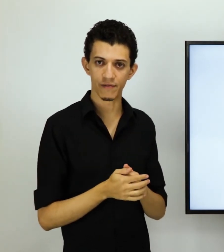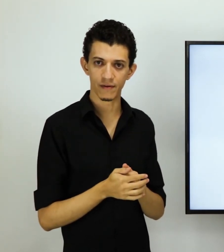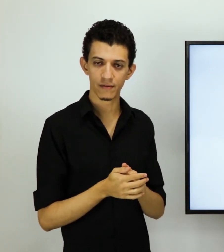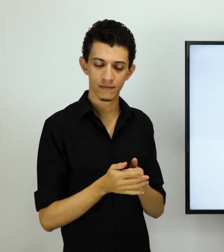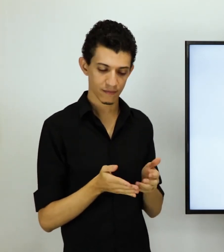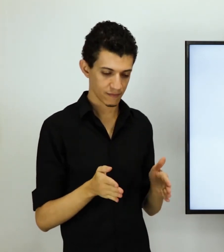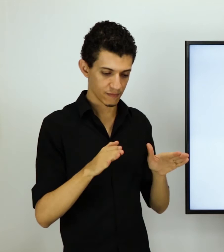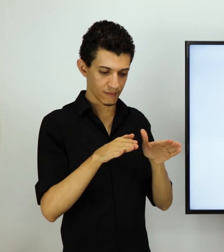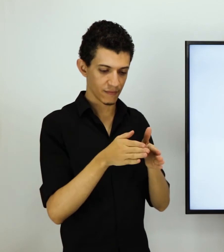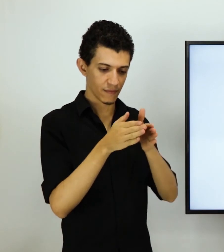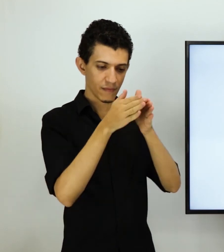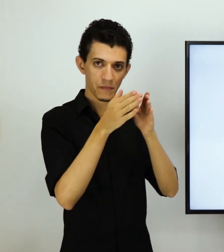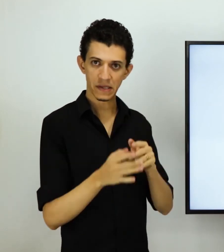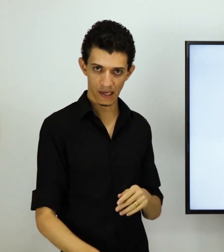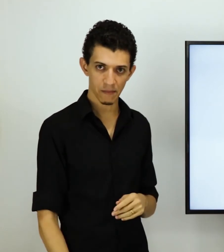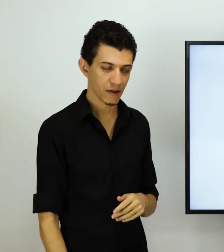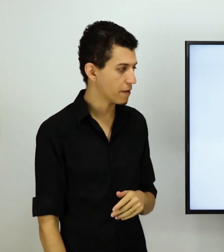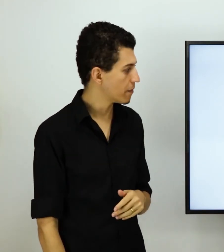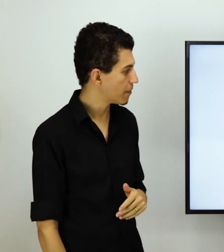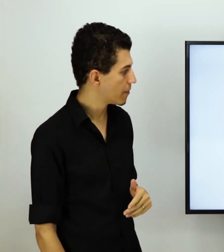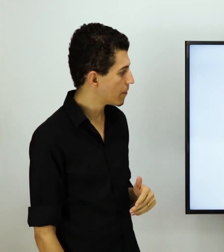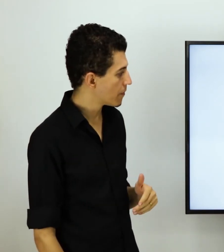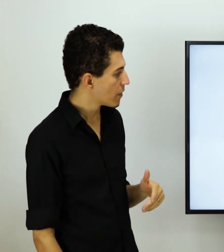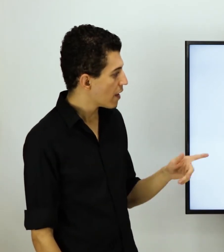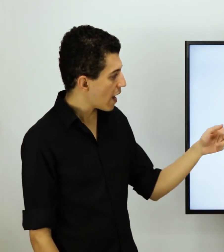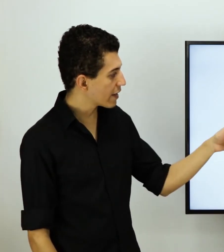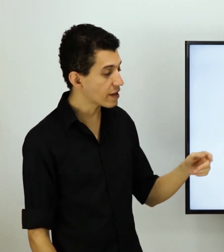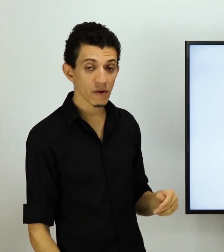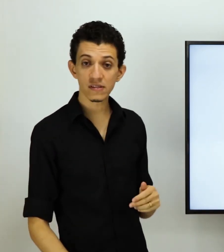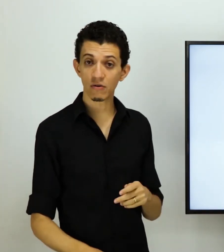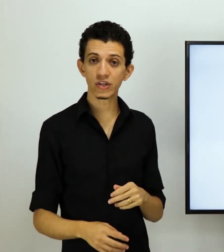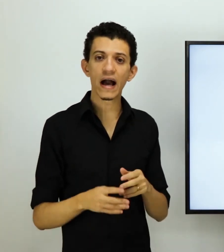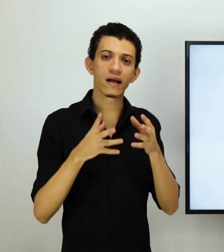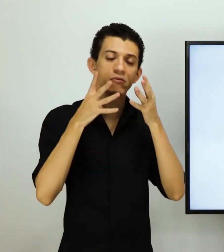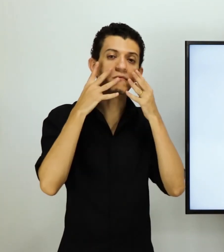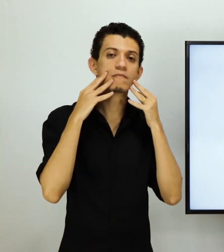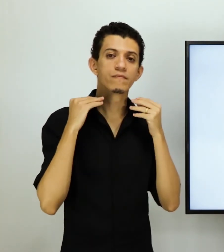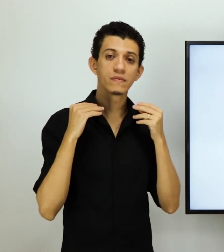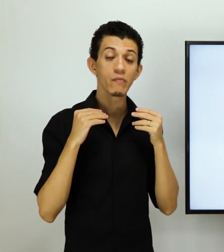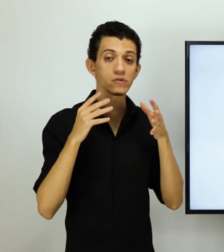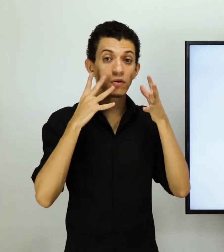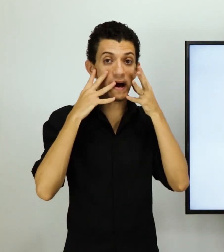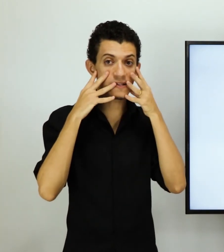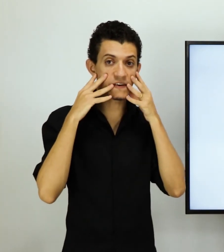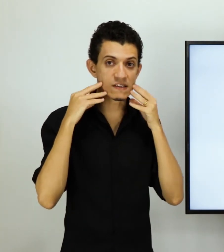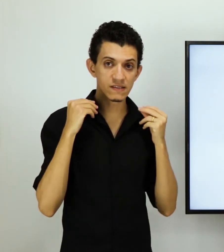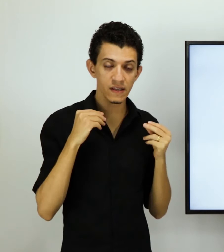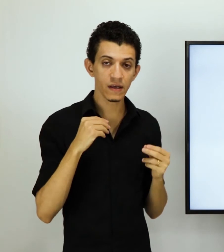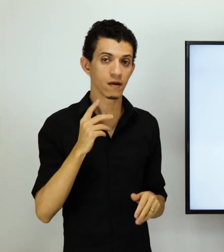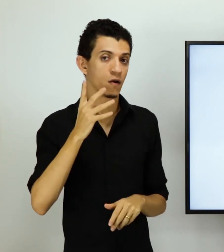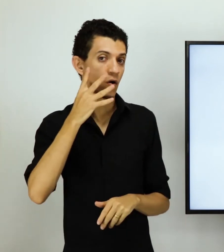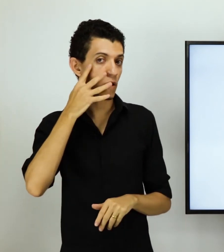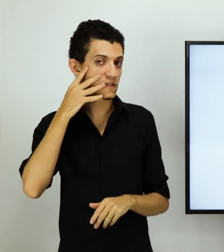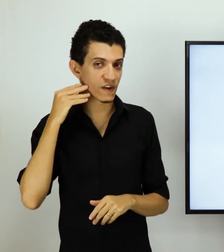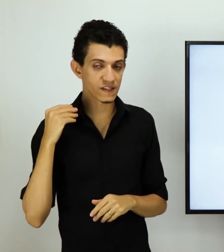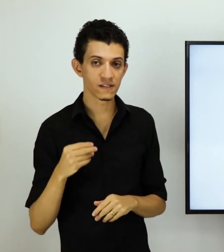garrafa. Percebe? Aqui também o sinal de gato. Tem muitos lugares que fazem assim, outros fazem